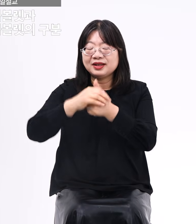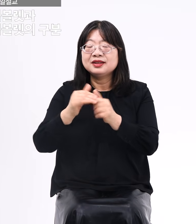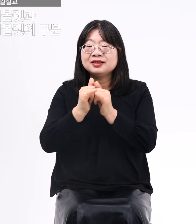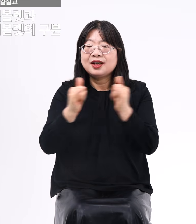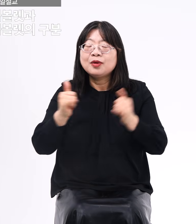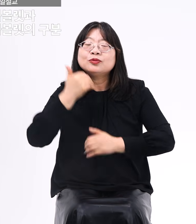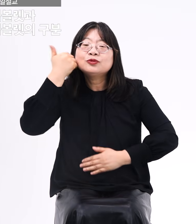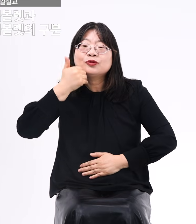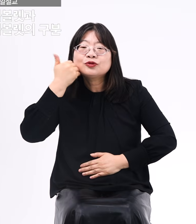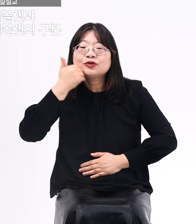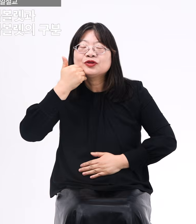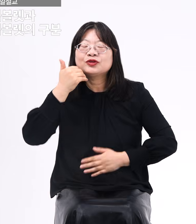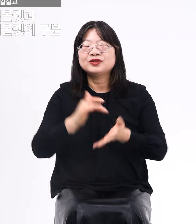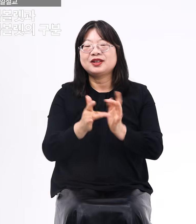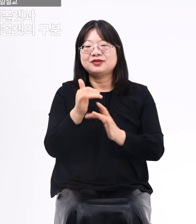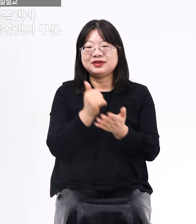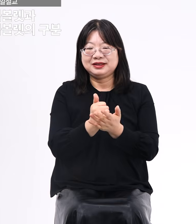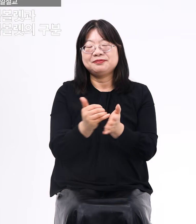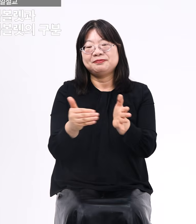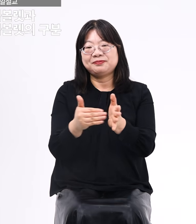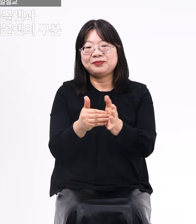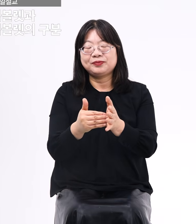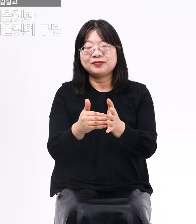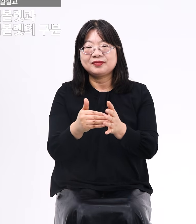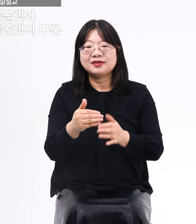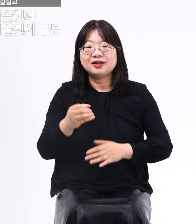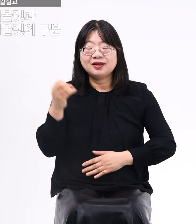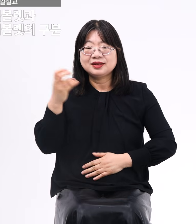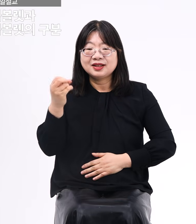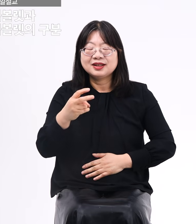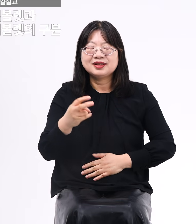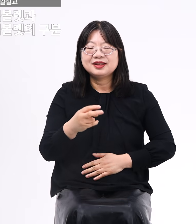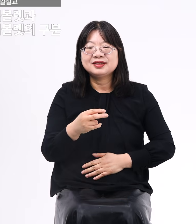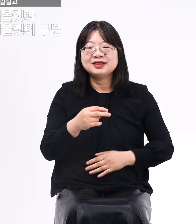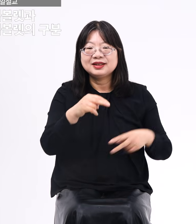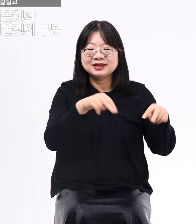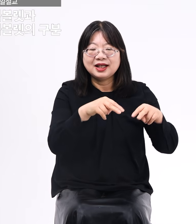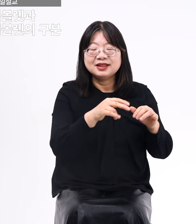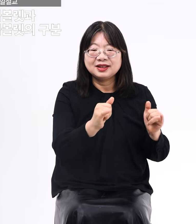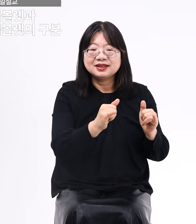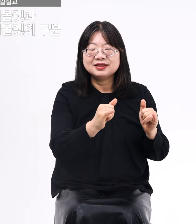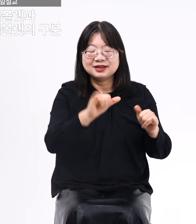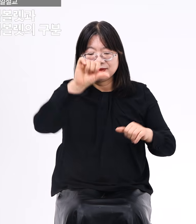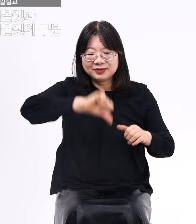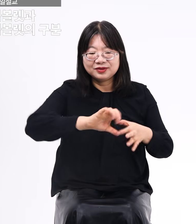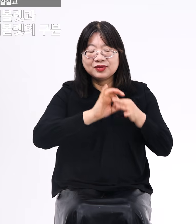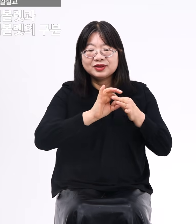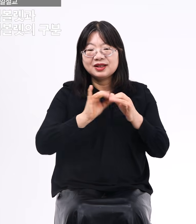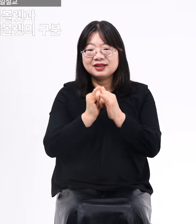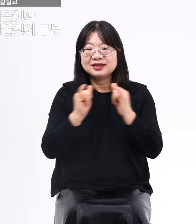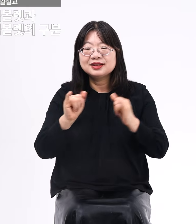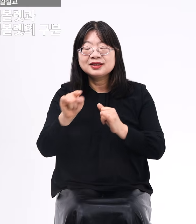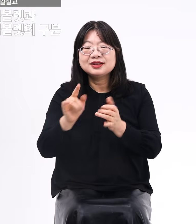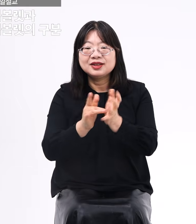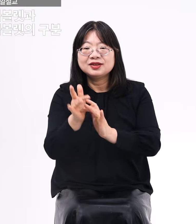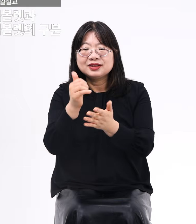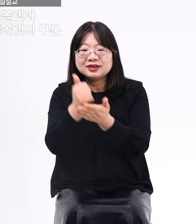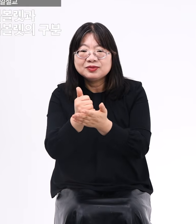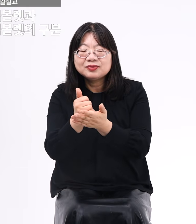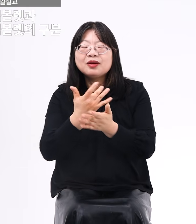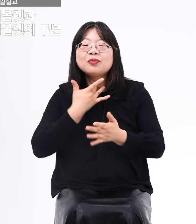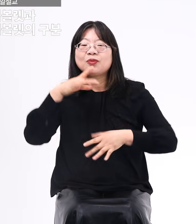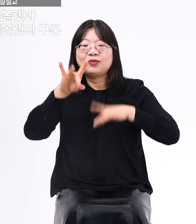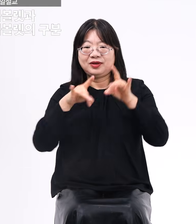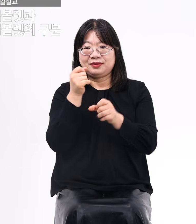수밖에 없습니다. 거듭되는 사사들의 실패를 통해서 인류는 그 그리스도를 목마르게